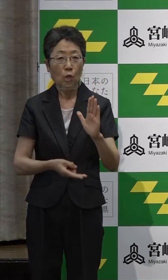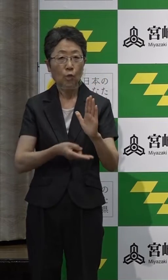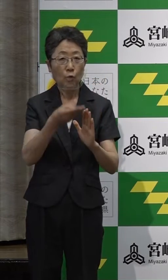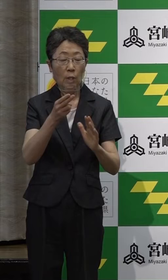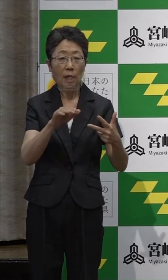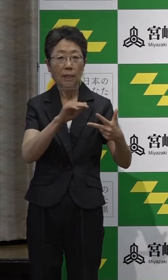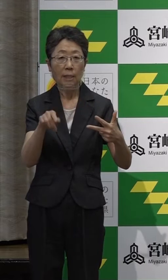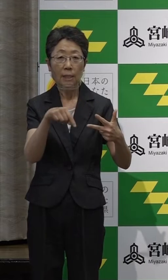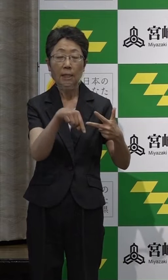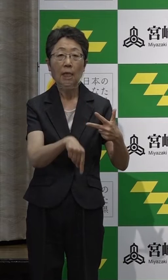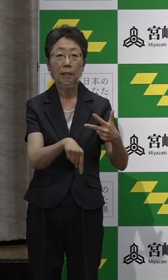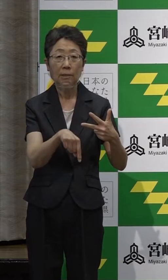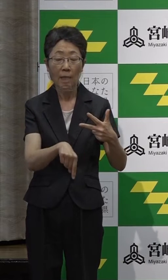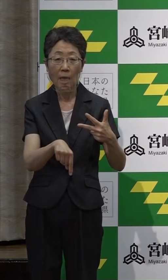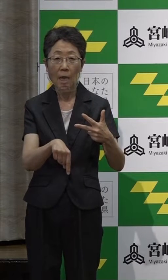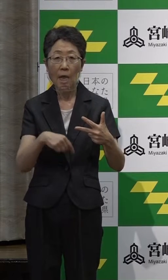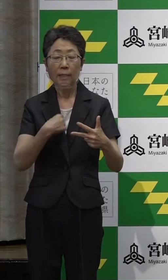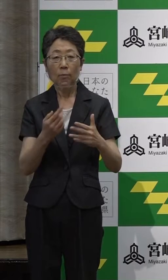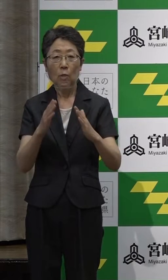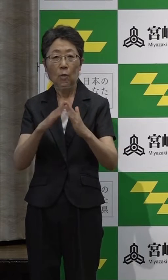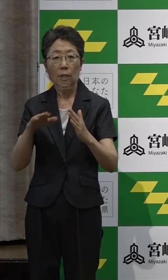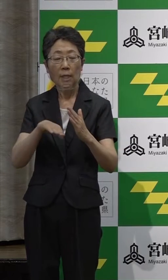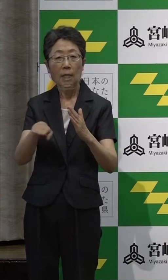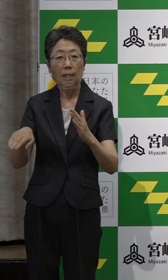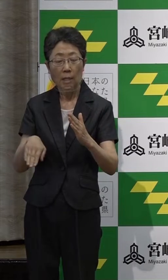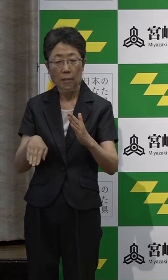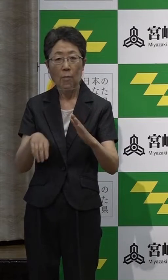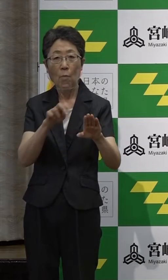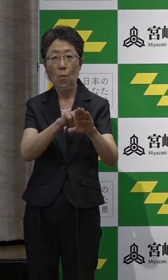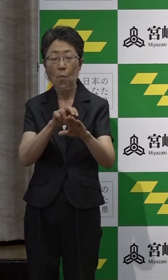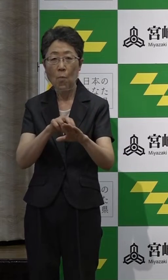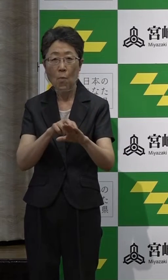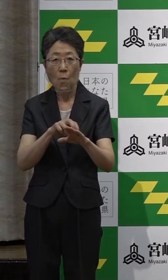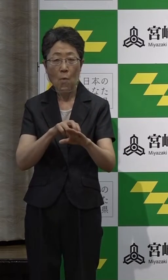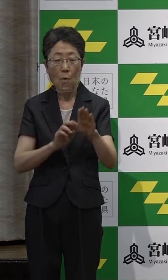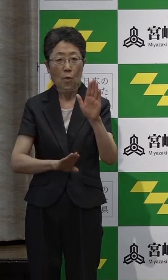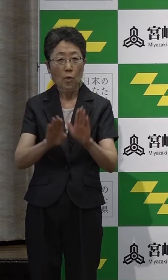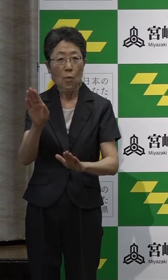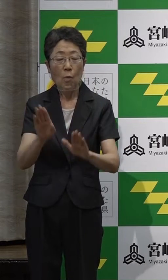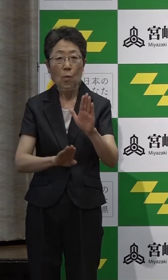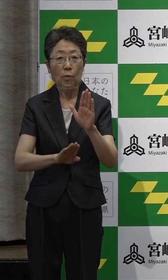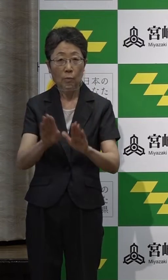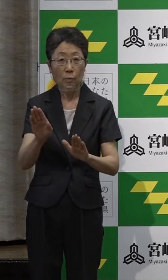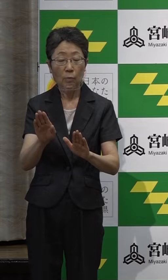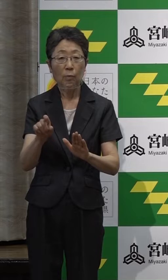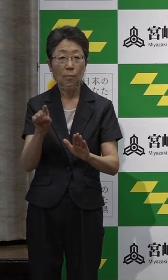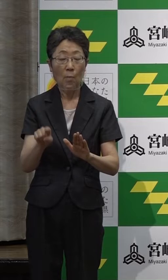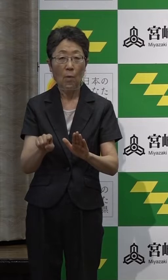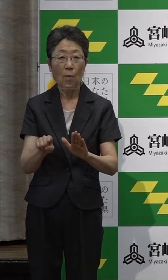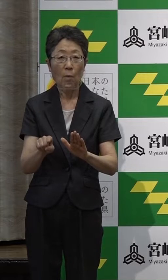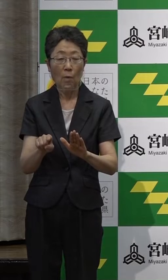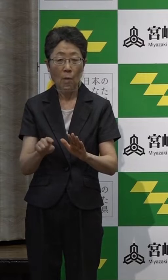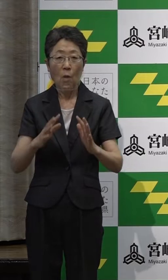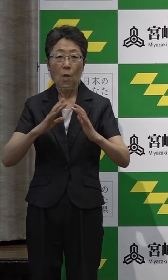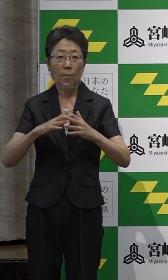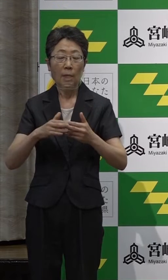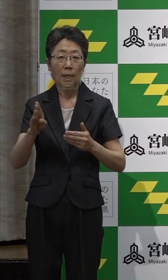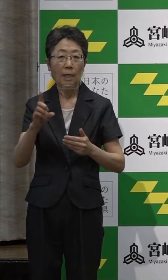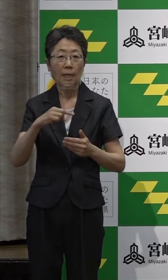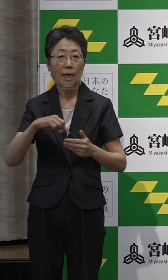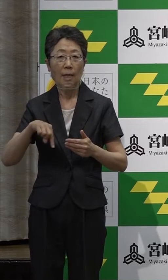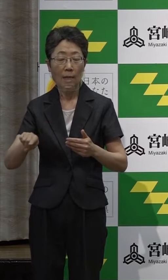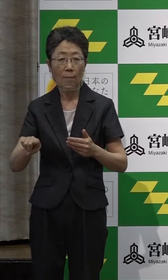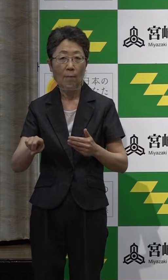における経過観察といいますか状況というもの、それからパルスオキシメーターの対応等ですね、県が宮崎市に対応したいということ